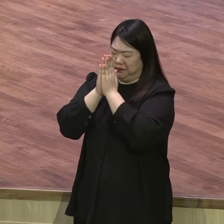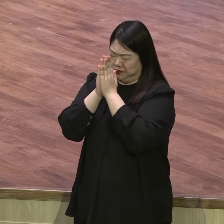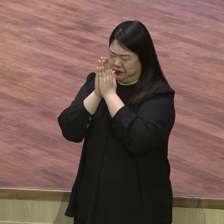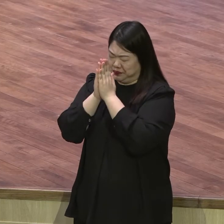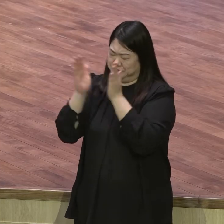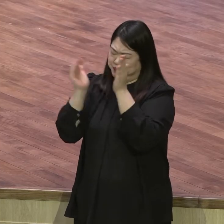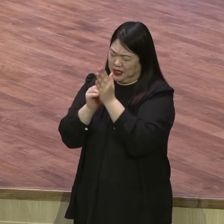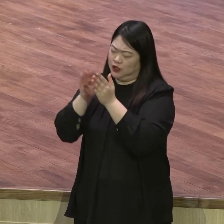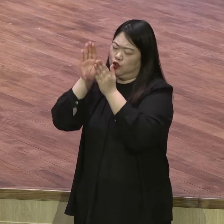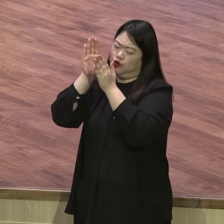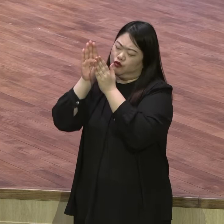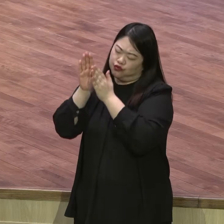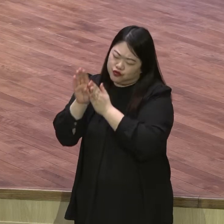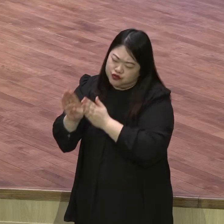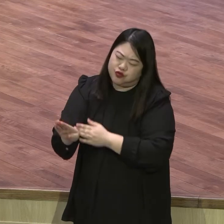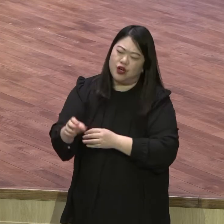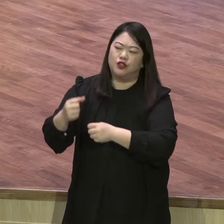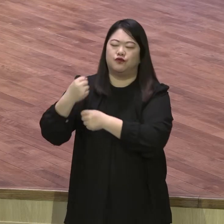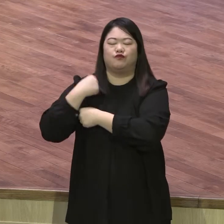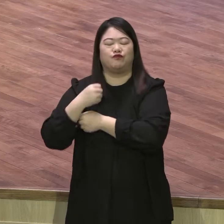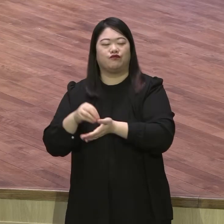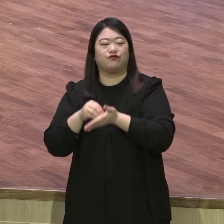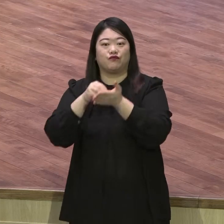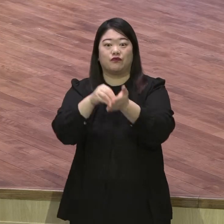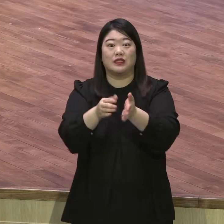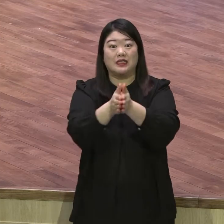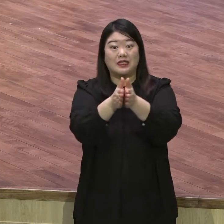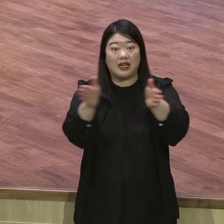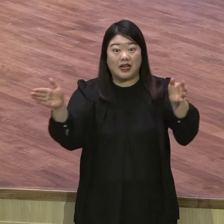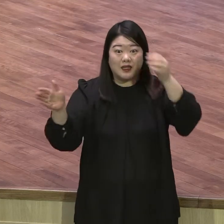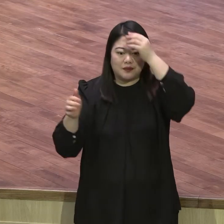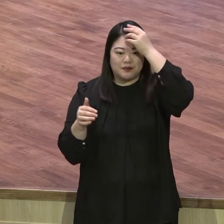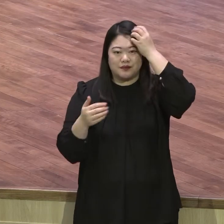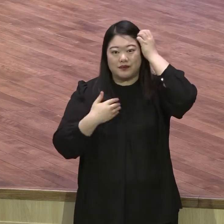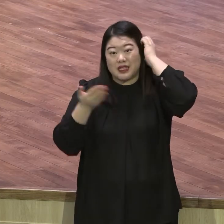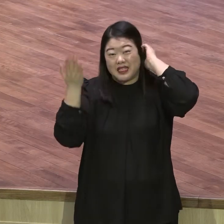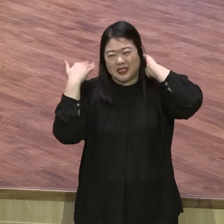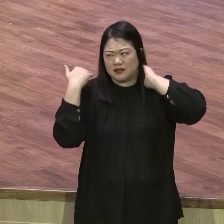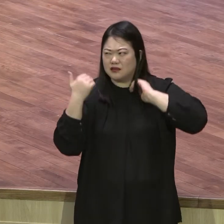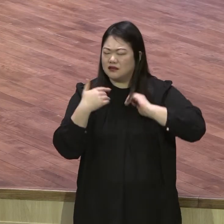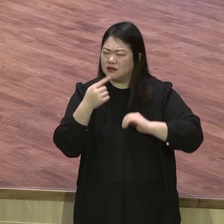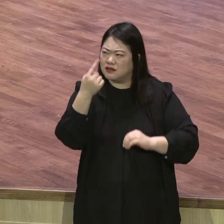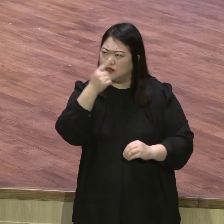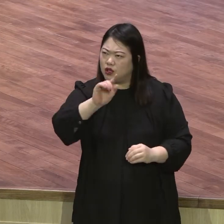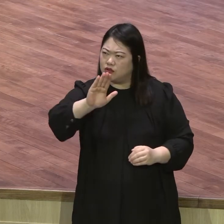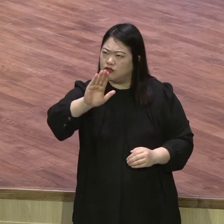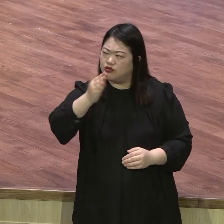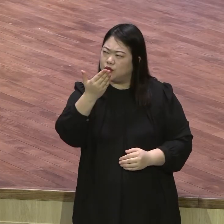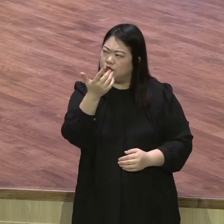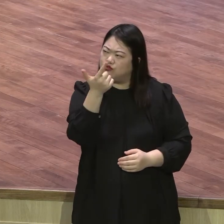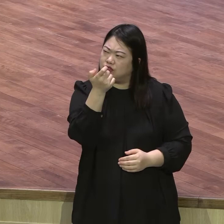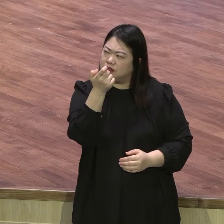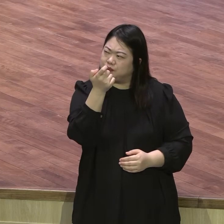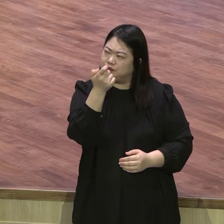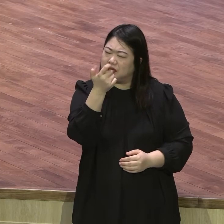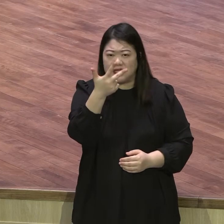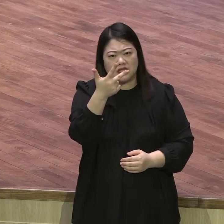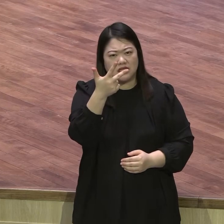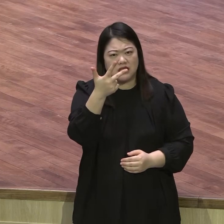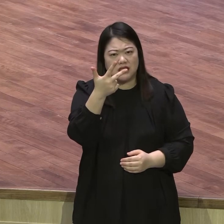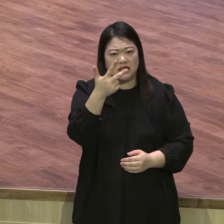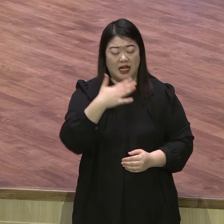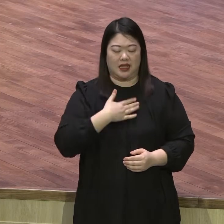갔냐? 아니, 군대를 갔는데 이 보니까 그 당시입니다. 그 60년대,